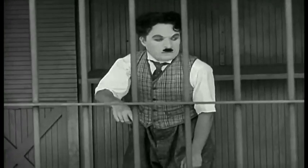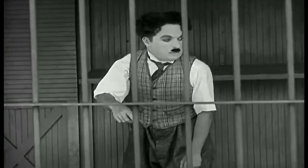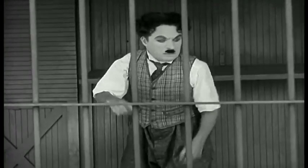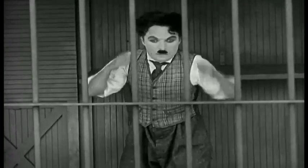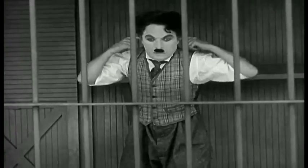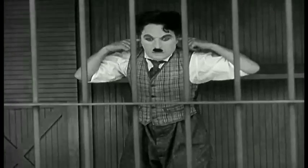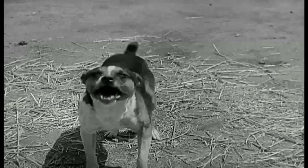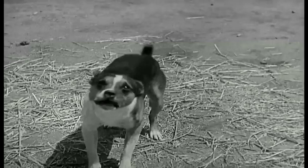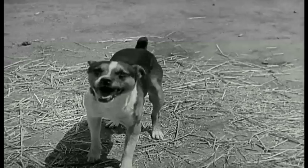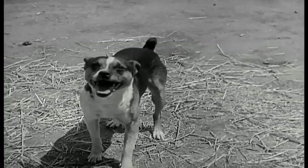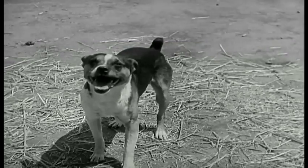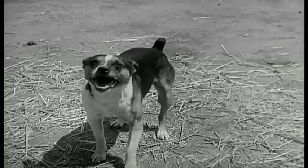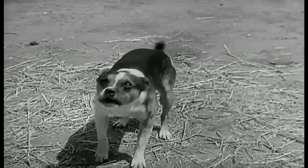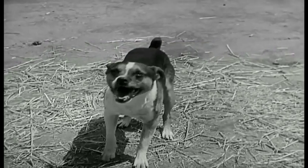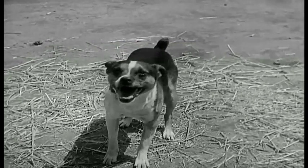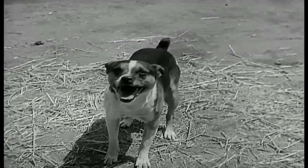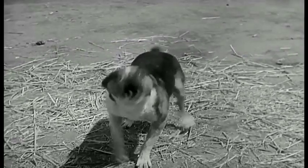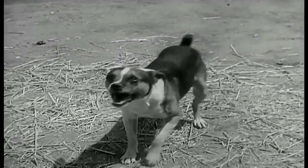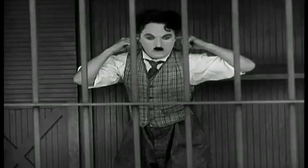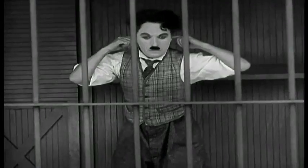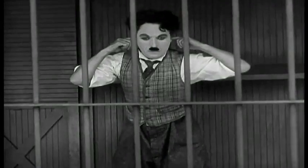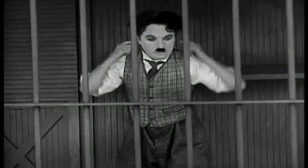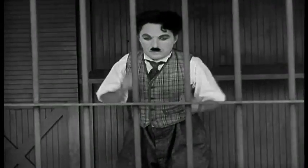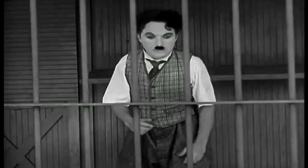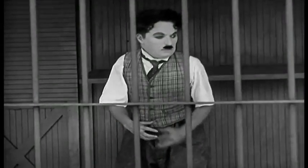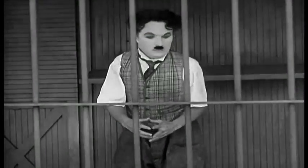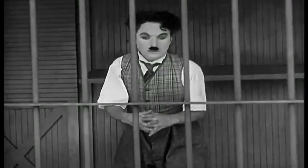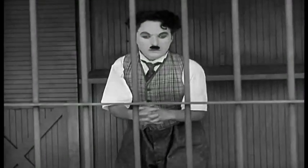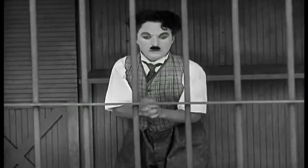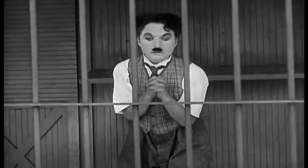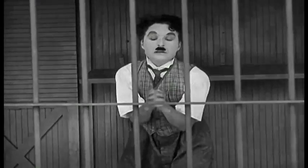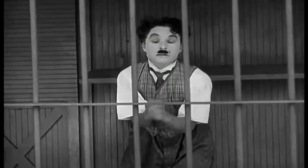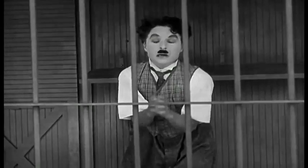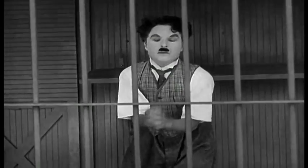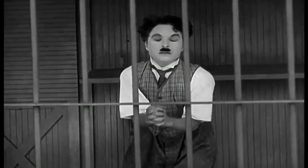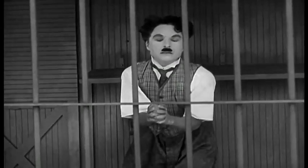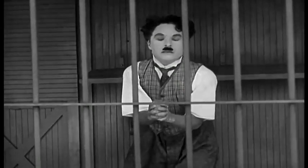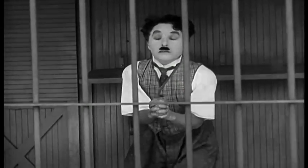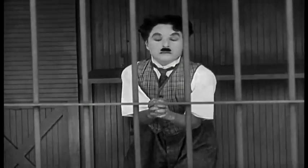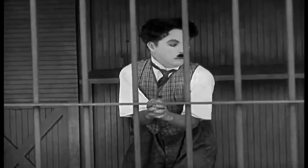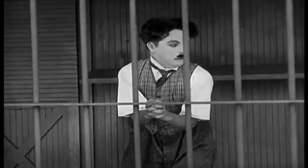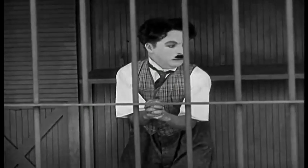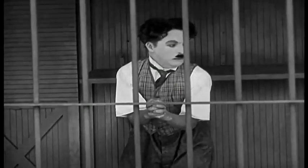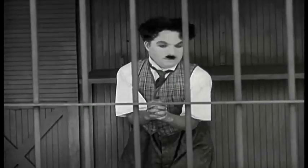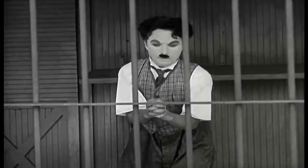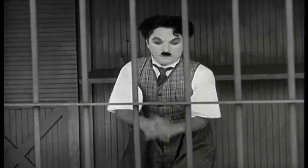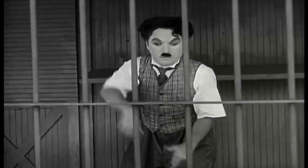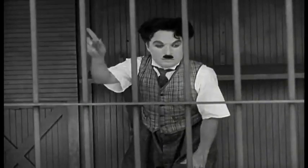d'expression, alors là, on comprend beaucoup moins. C'est beaucoup plus difficile. Donc les expressions, elles font partie de la langue des signes, à 100%. Le corps,